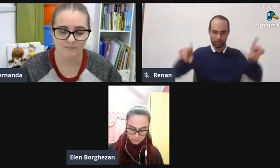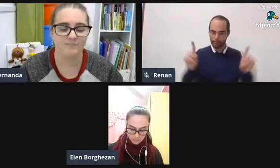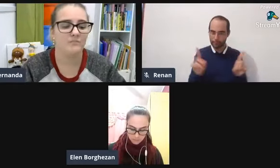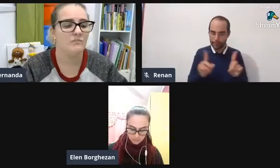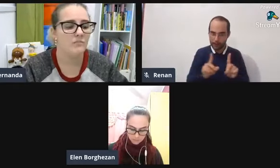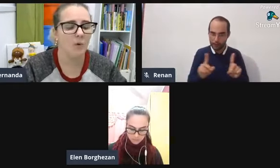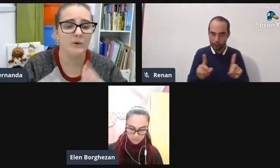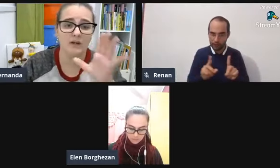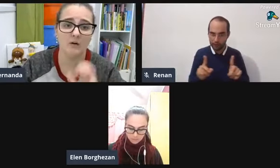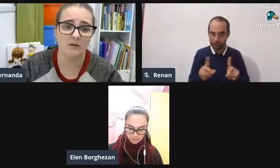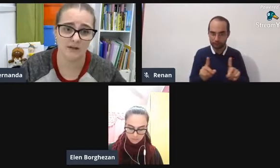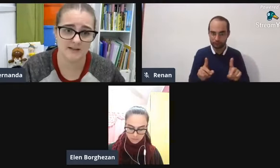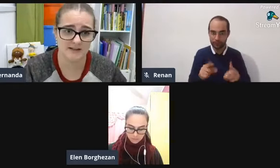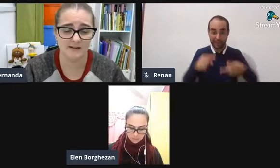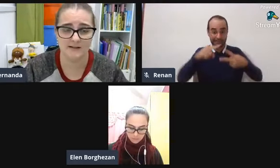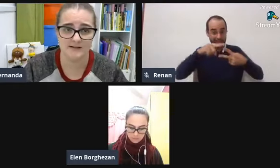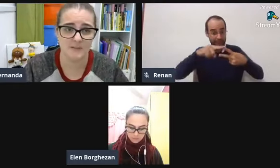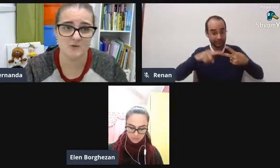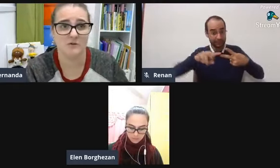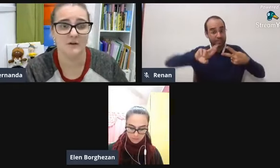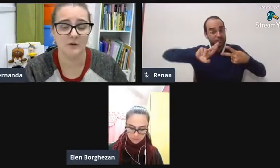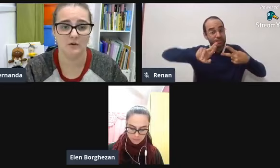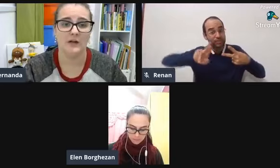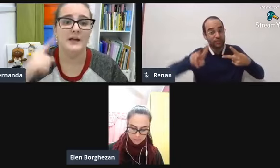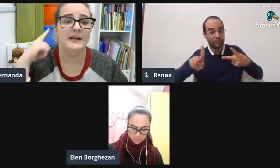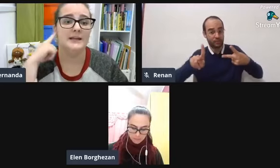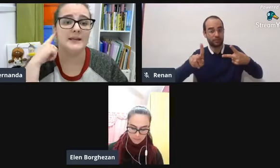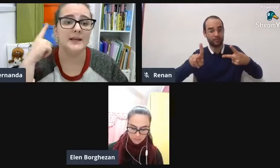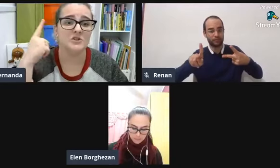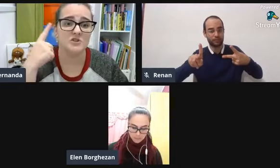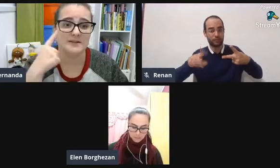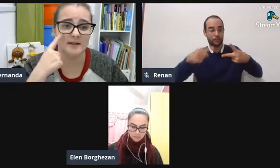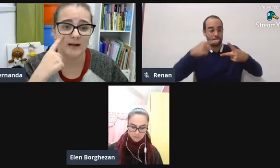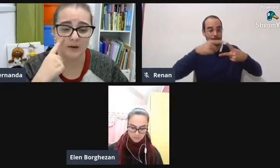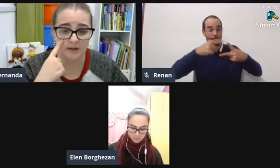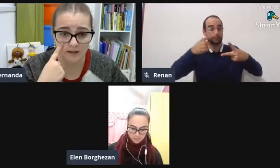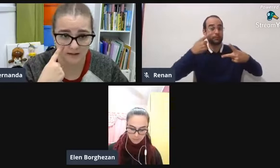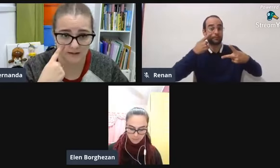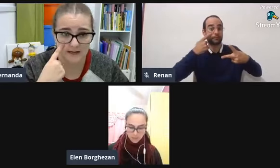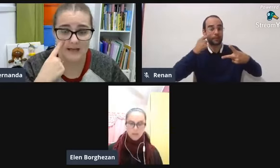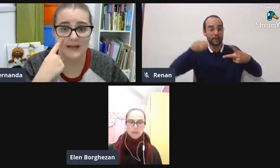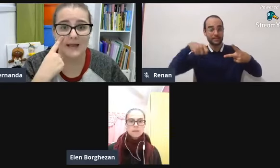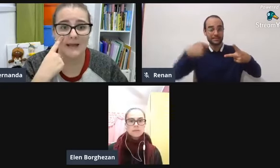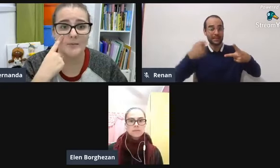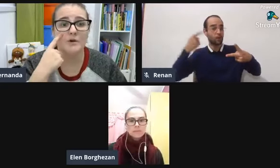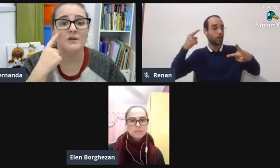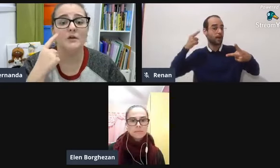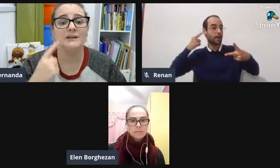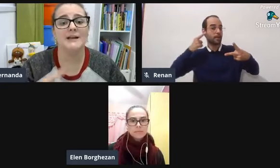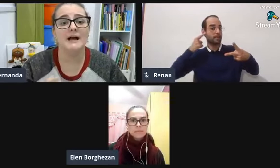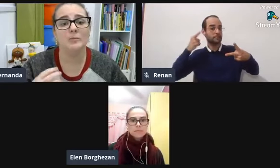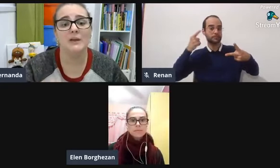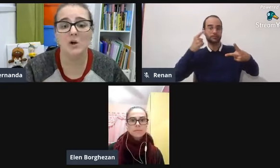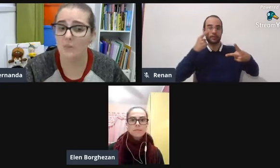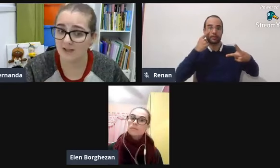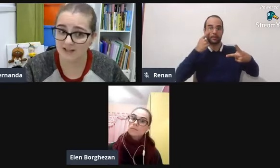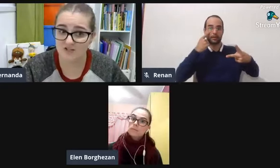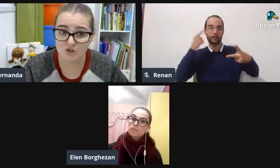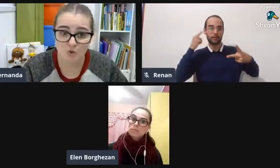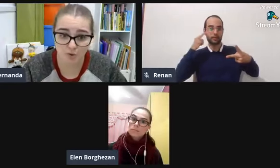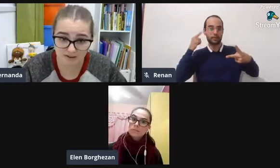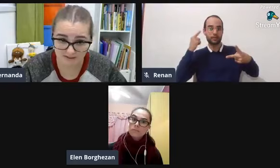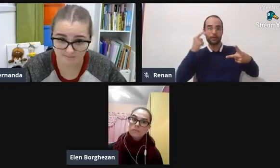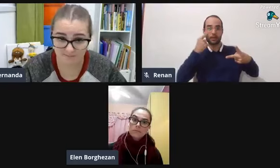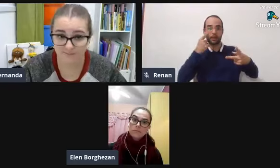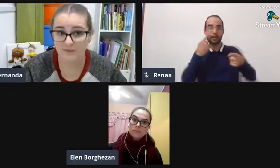besteira. O que eu ouvi nessa pessoa que falou? Que este sinal aqui é porque foi criado pela